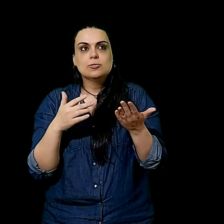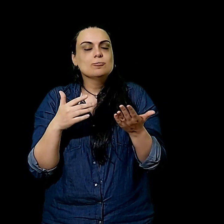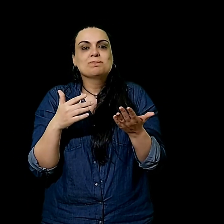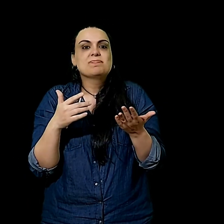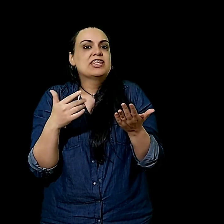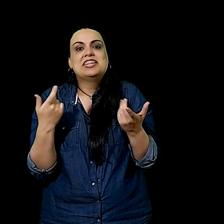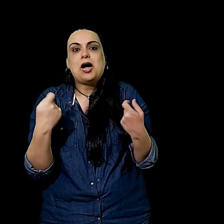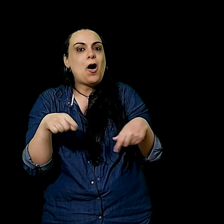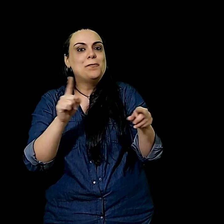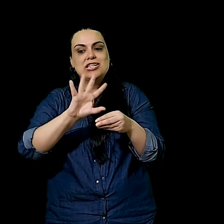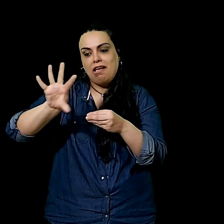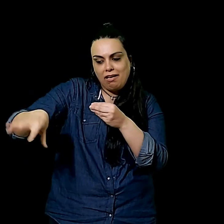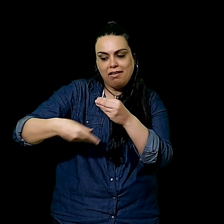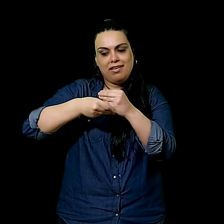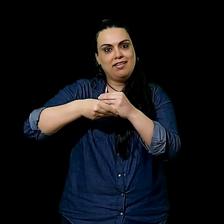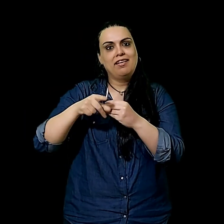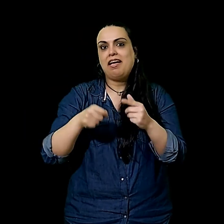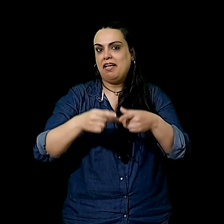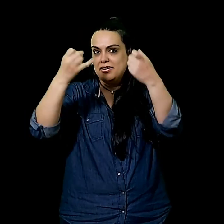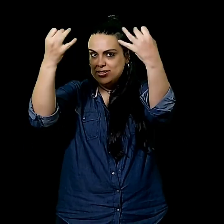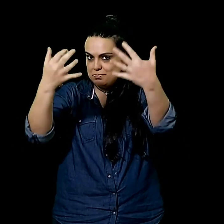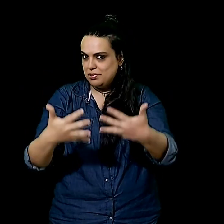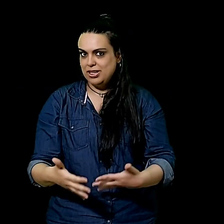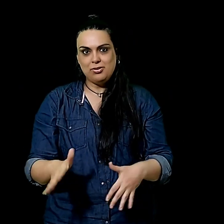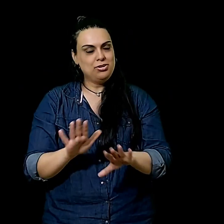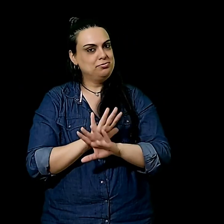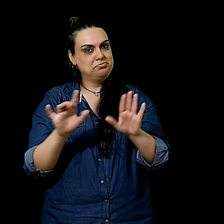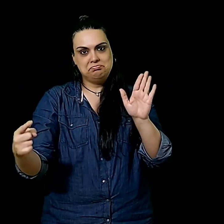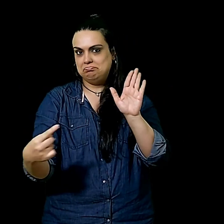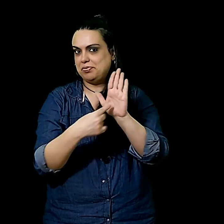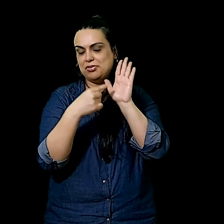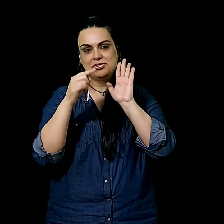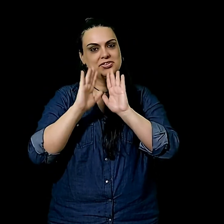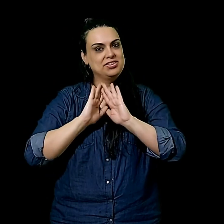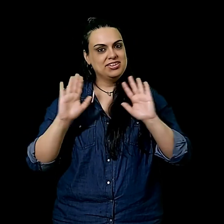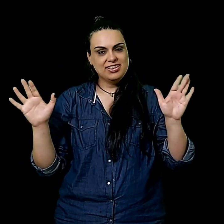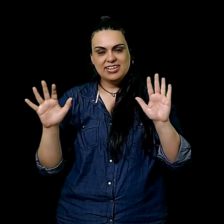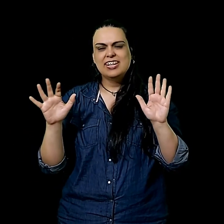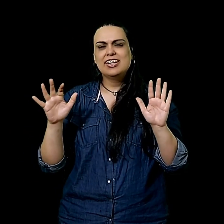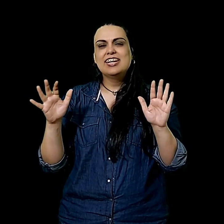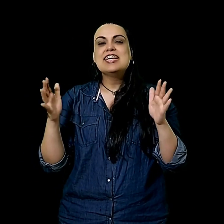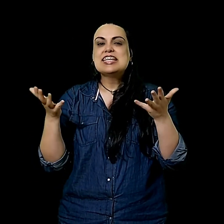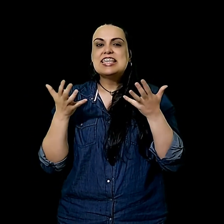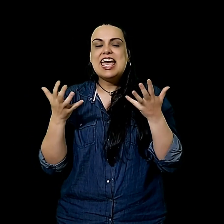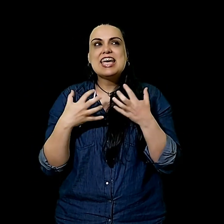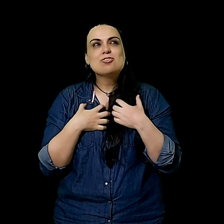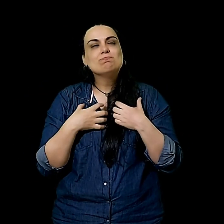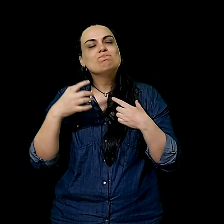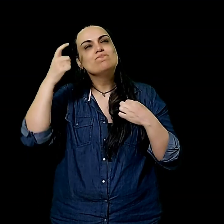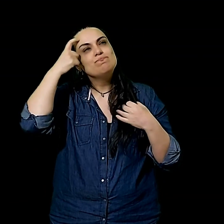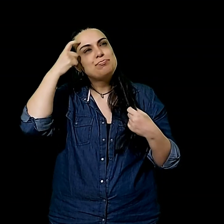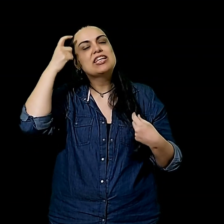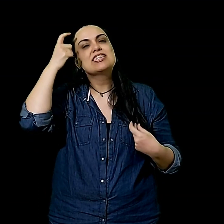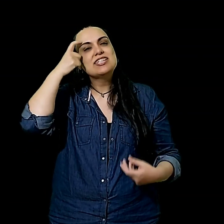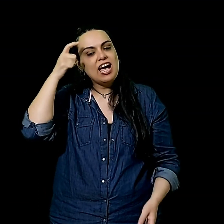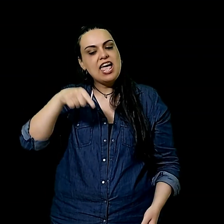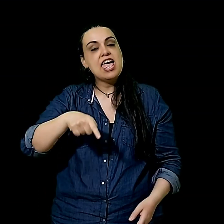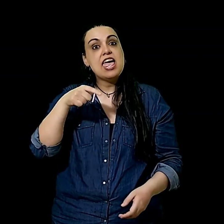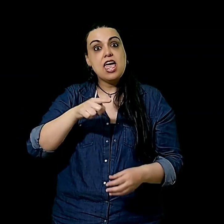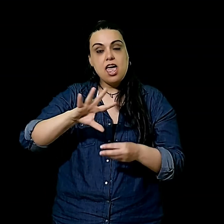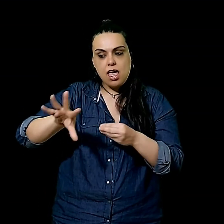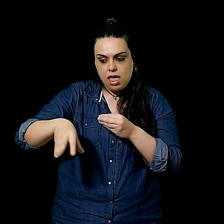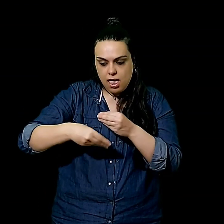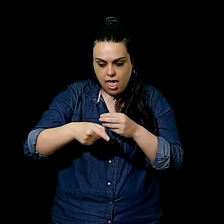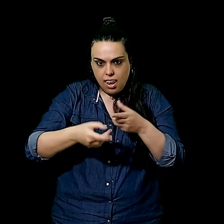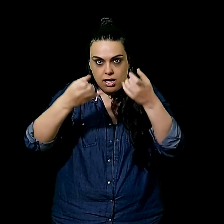nada para acrescentar. Depois, eu quero fechar sentindo sabor e ruminando aquilo que